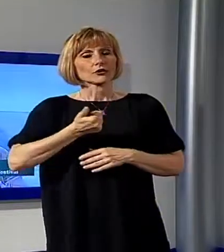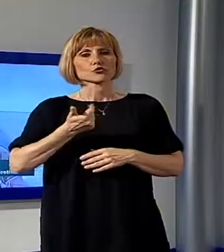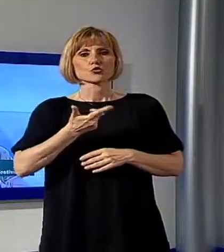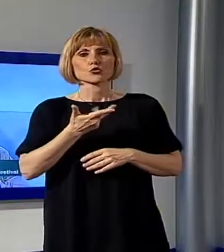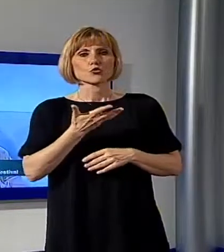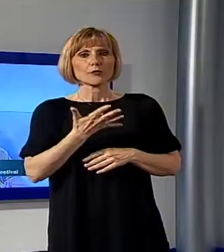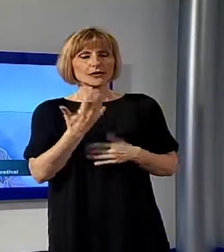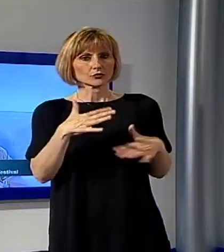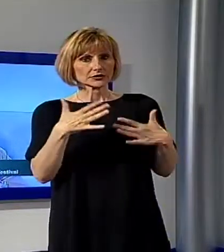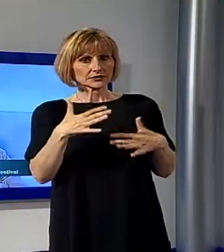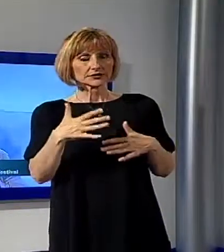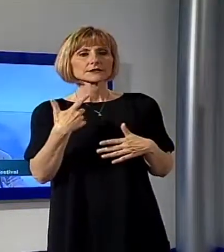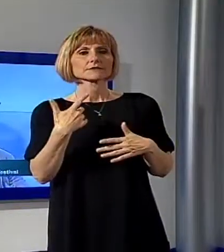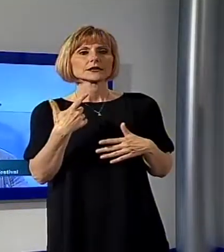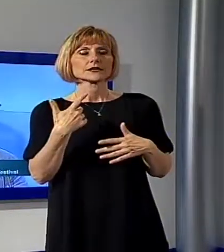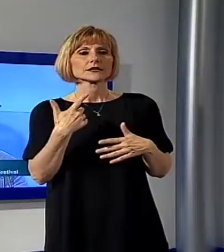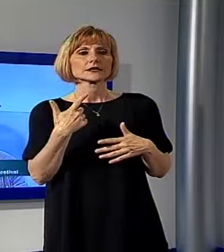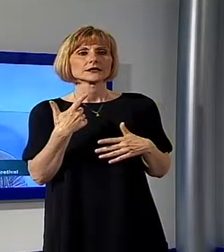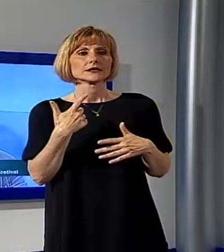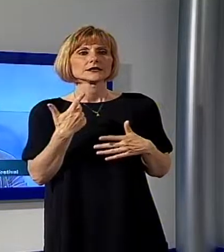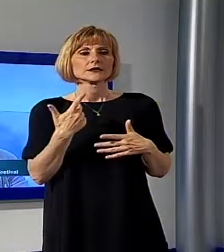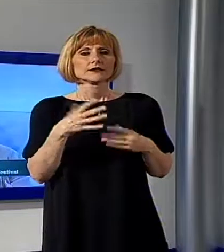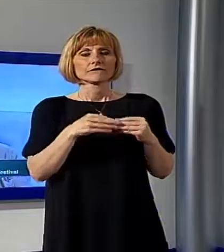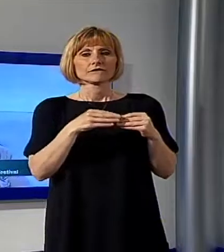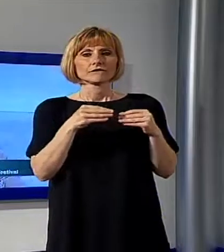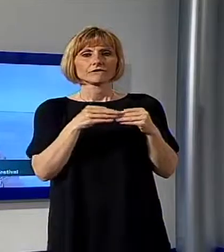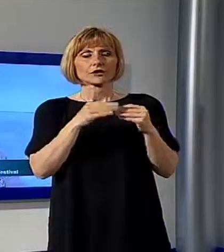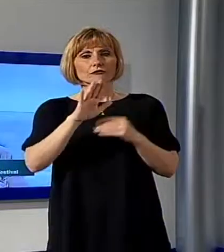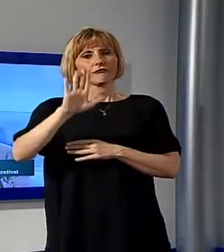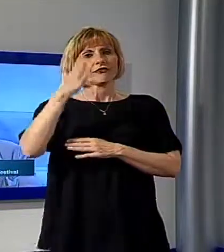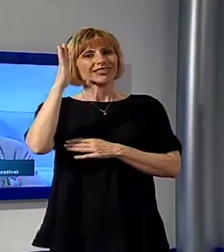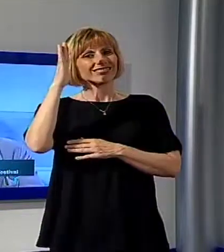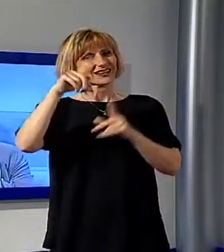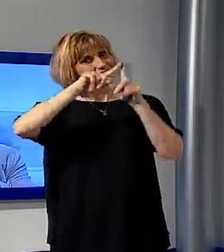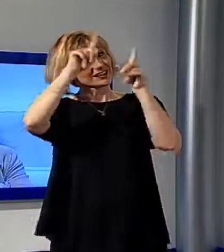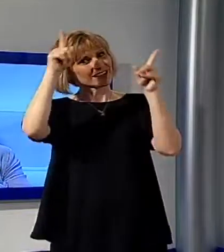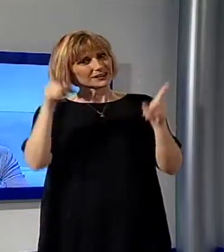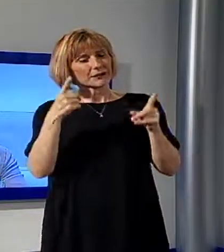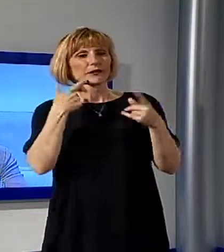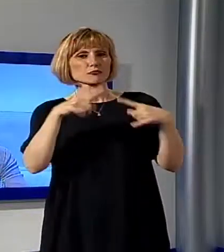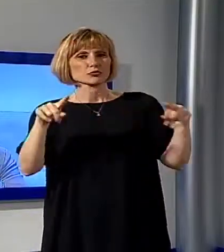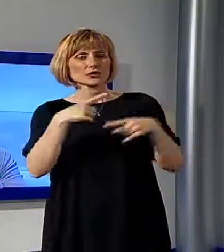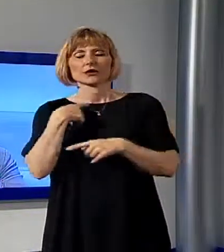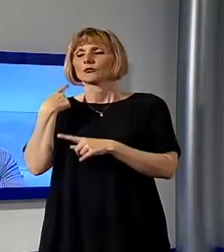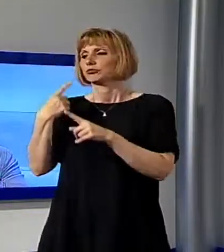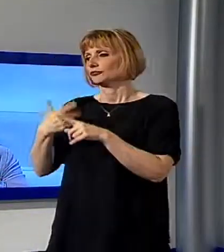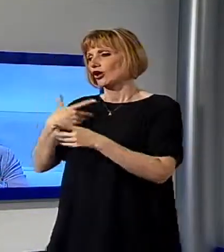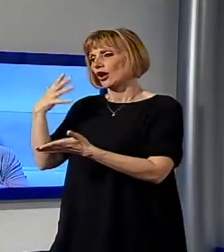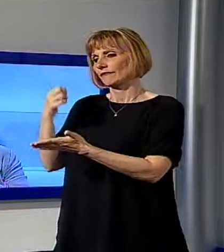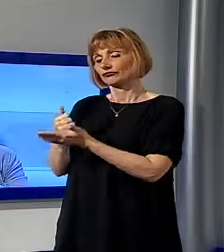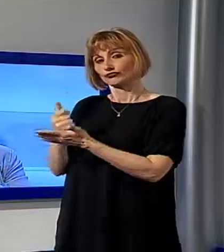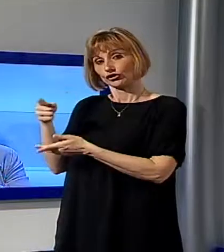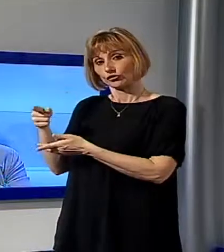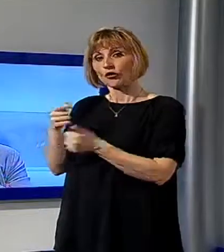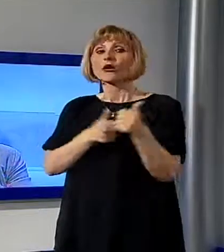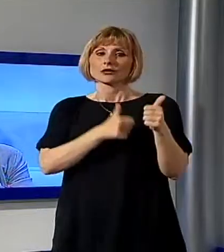numerosissimi esercizi che hanno aderito praticamente fanno una vetrina a tema musicale. E poi ci sarà quindi un vincitore? Ci